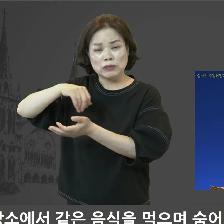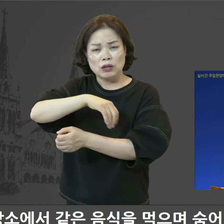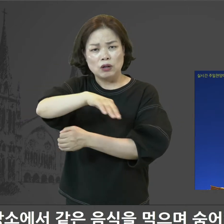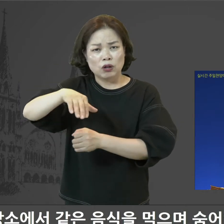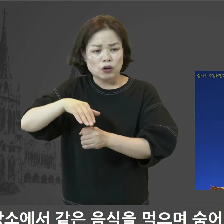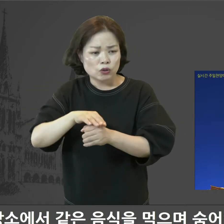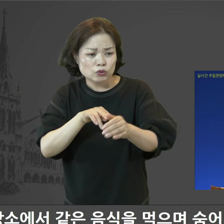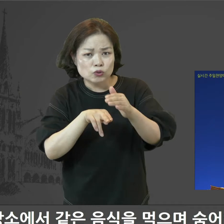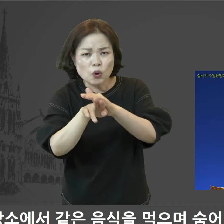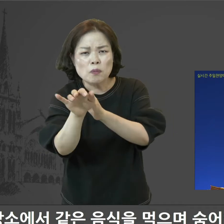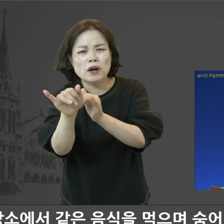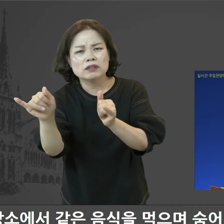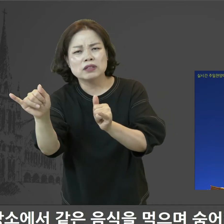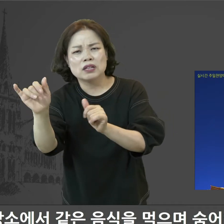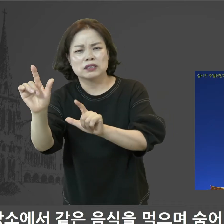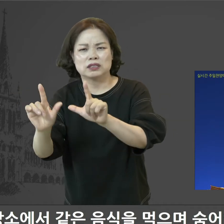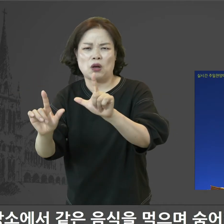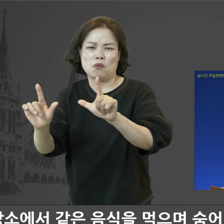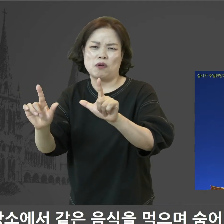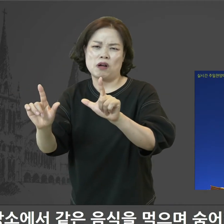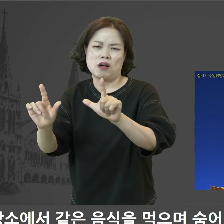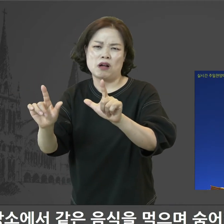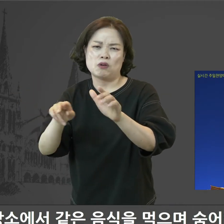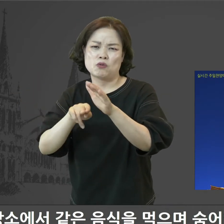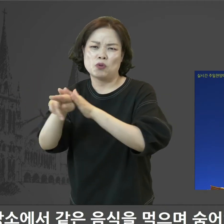사는 도망자 처지 아닙니까? 그런 신세